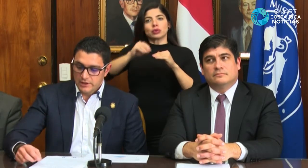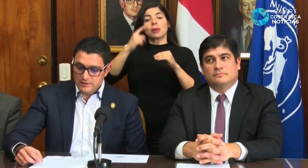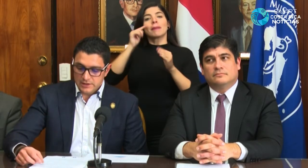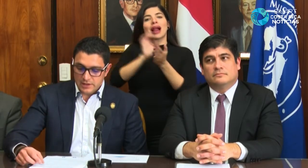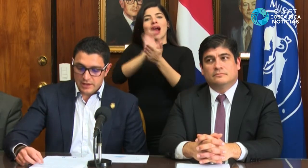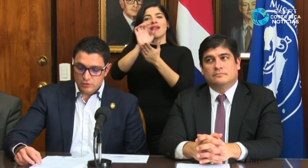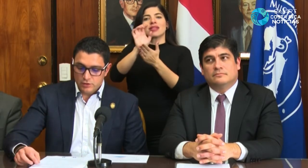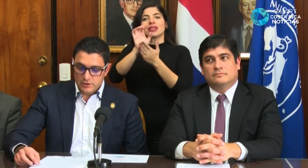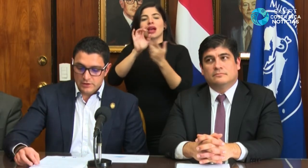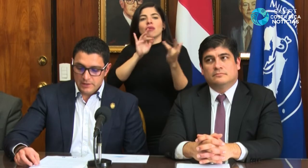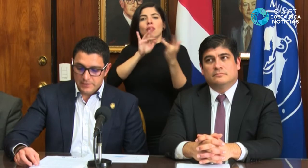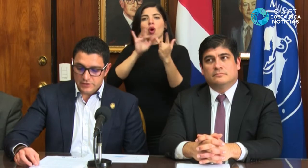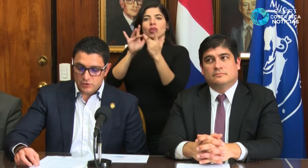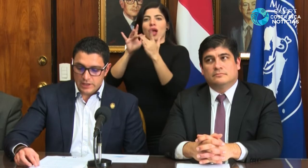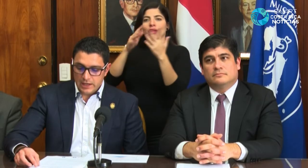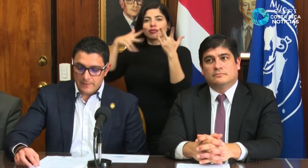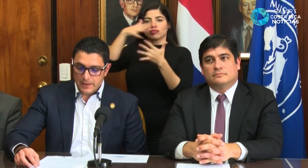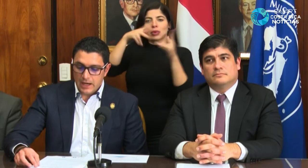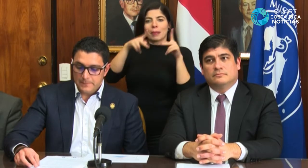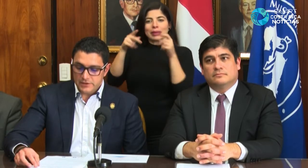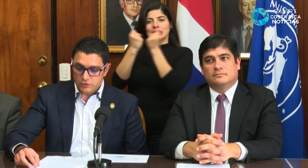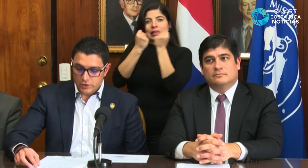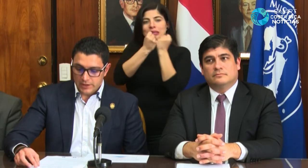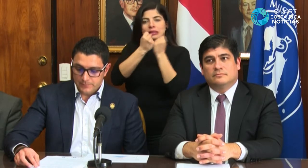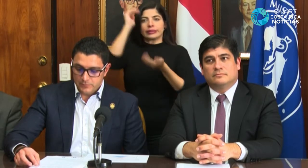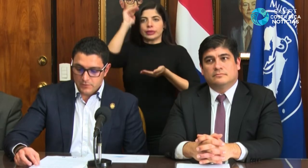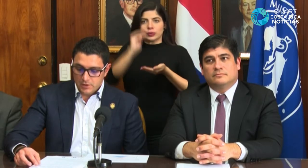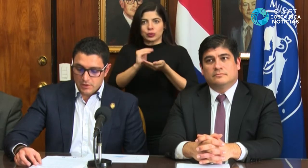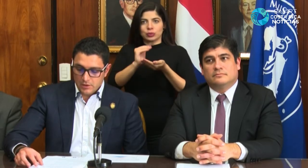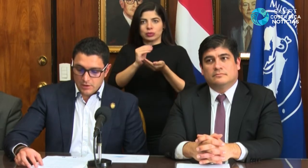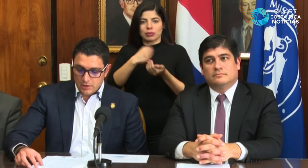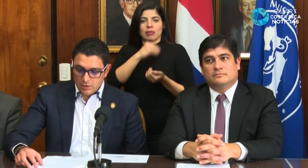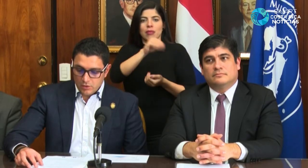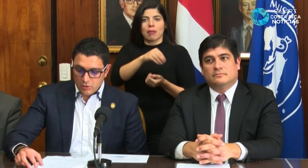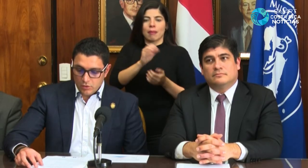contacto cercano de persona a persona.